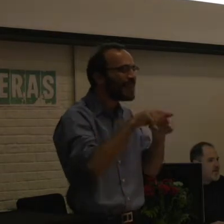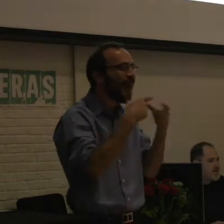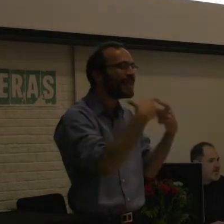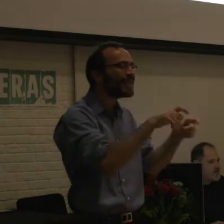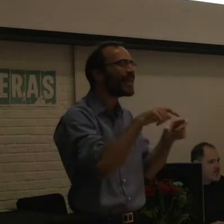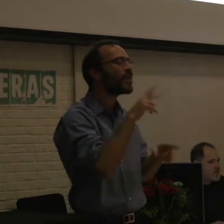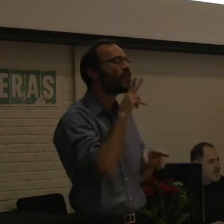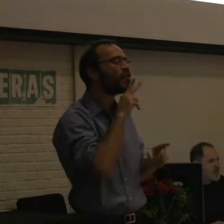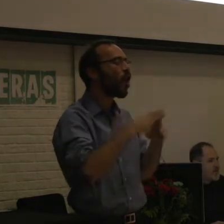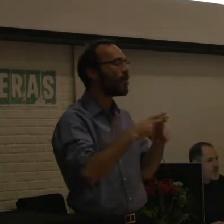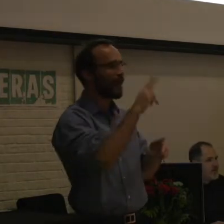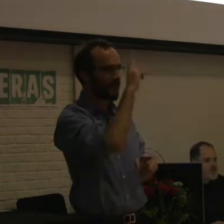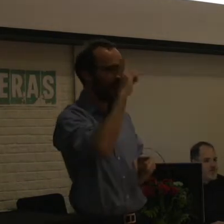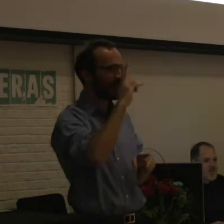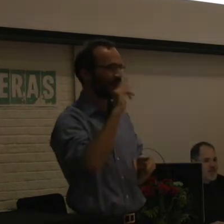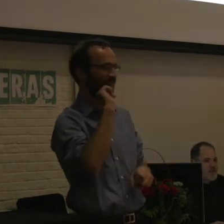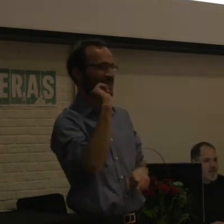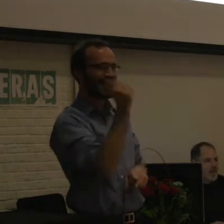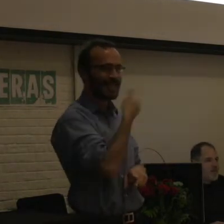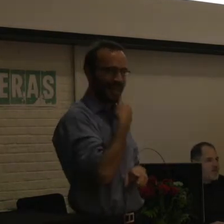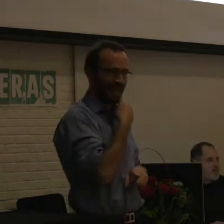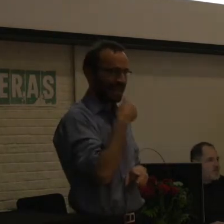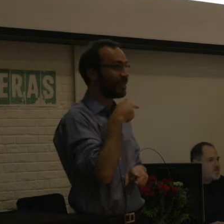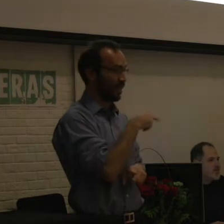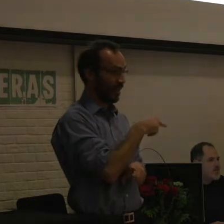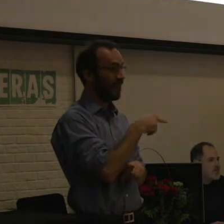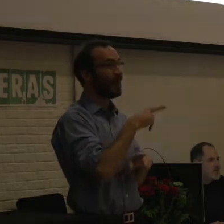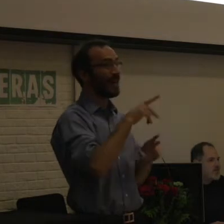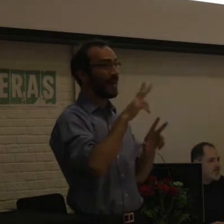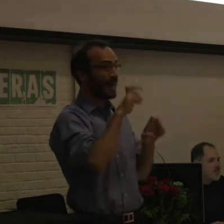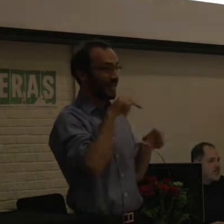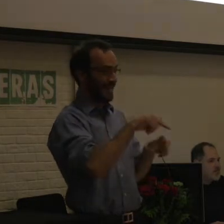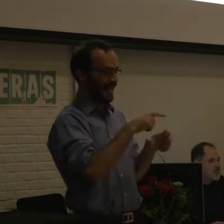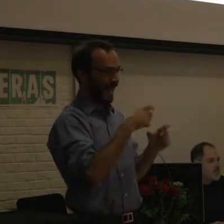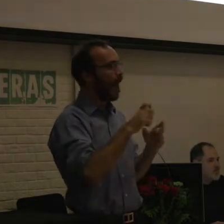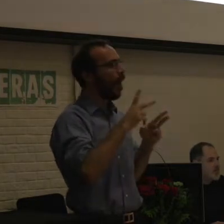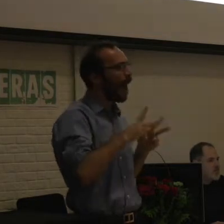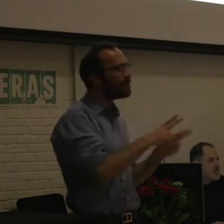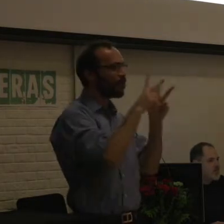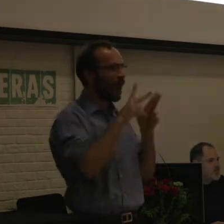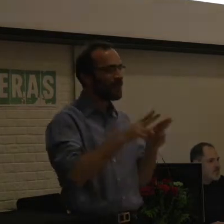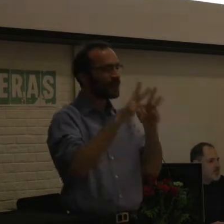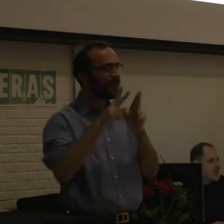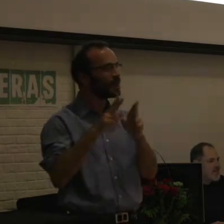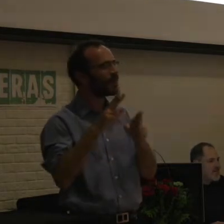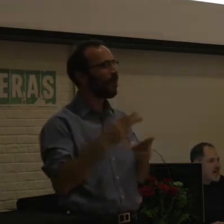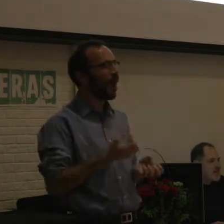Madrid Secreto. Entonces, en cada uno de los capítulos, pues bueno, pues tuve que ir